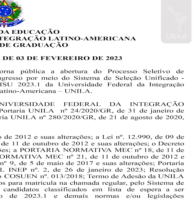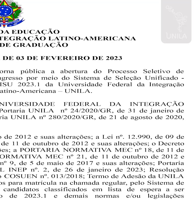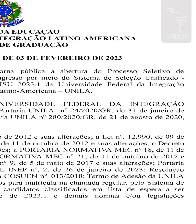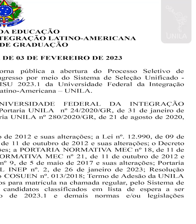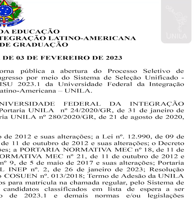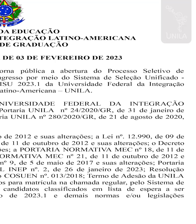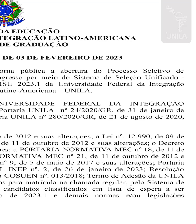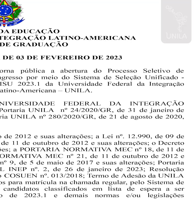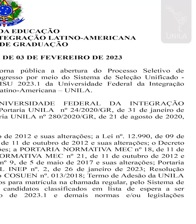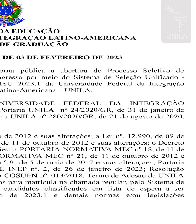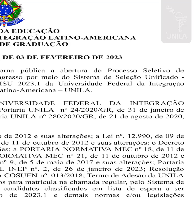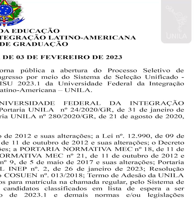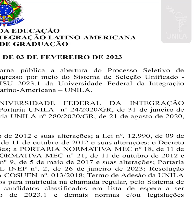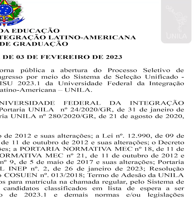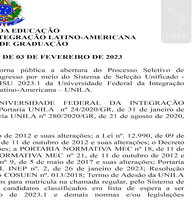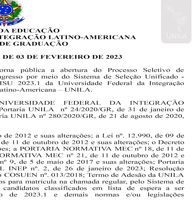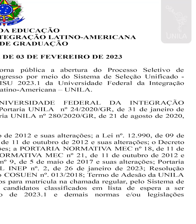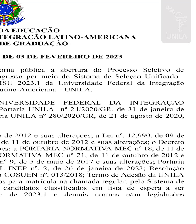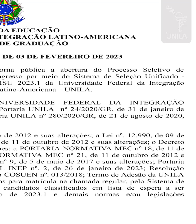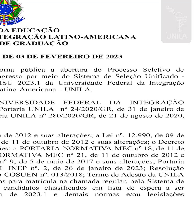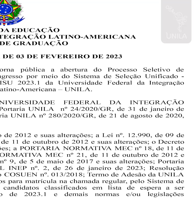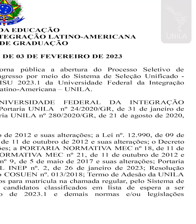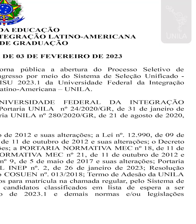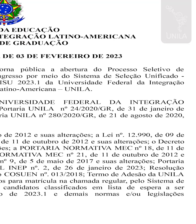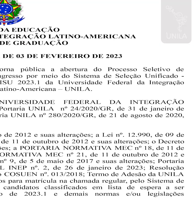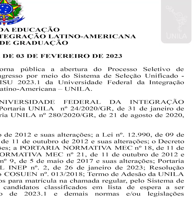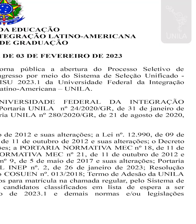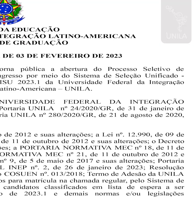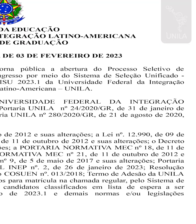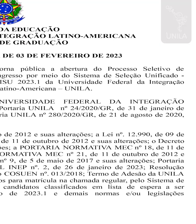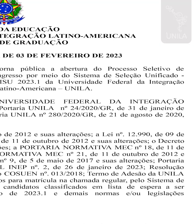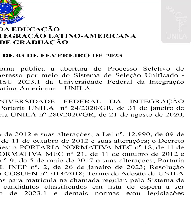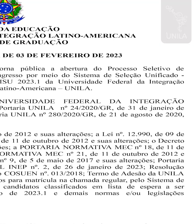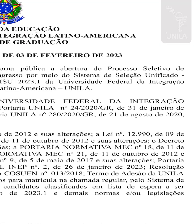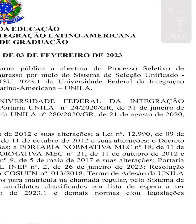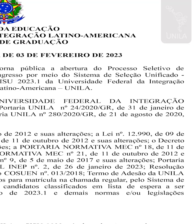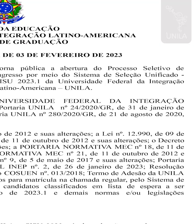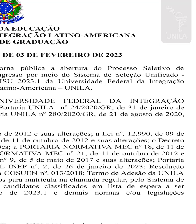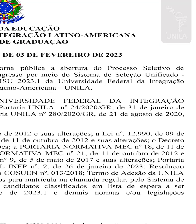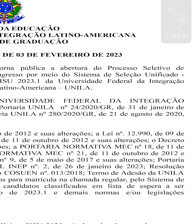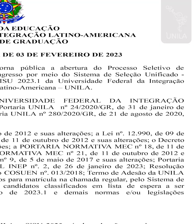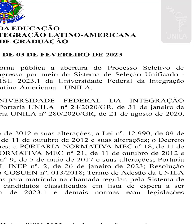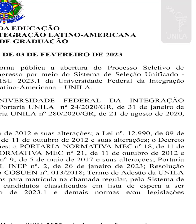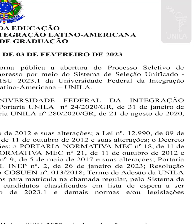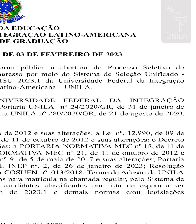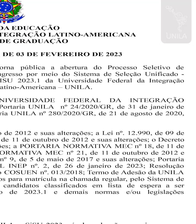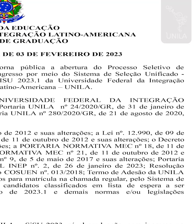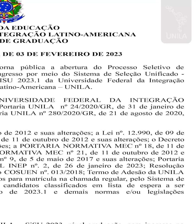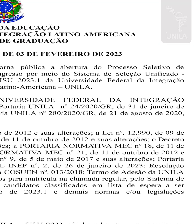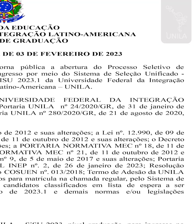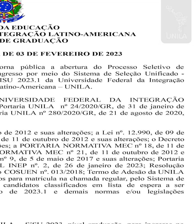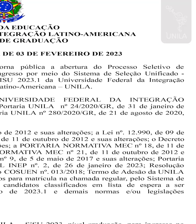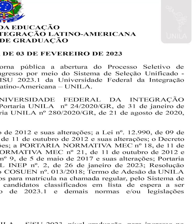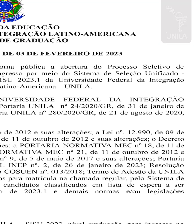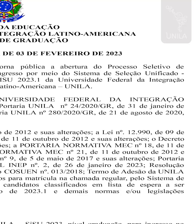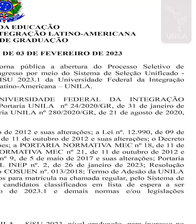24/2020, GR, de 31 de janeiro de 2020, com base nas atribuições delegadas